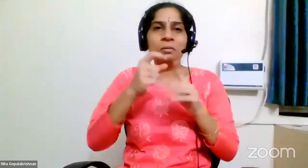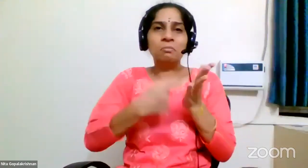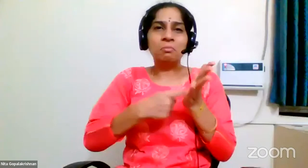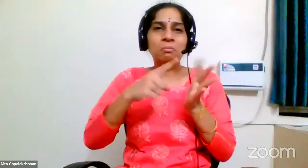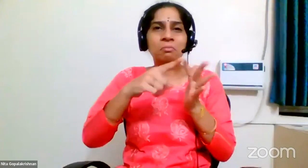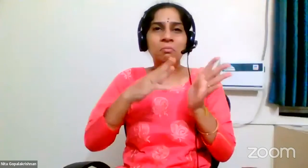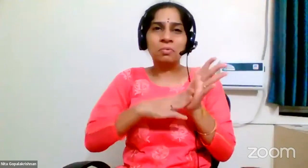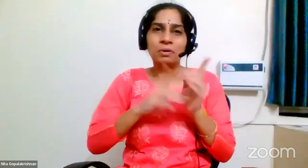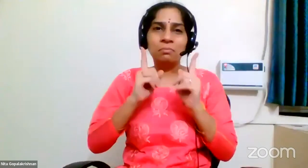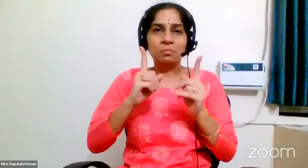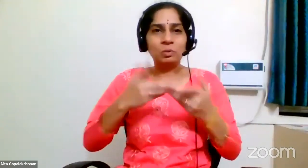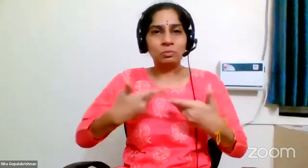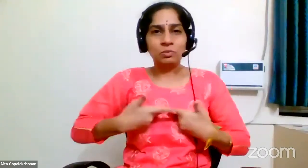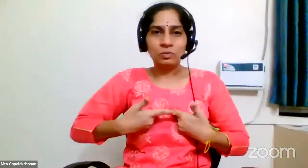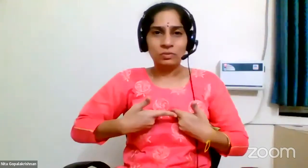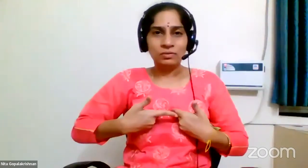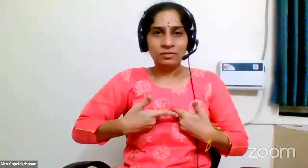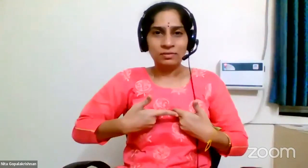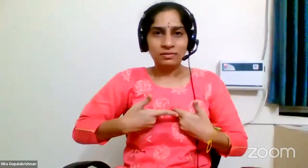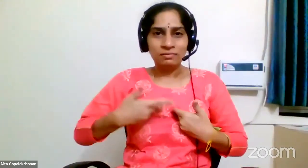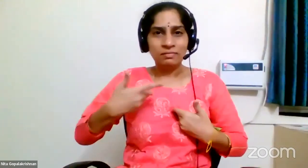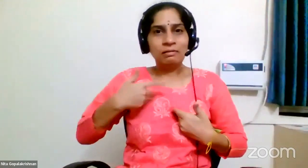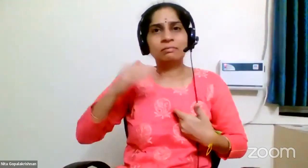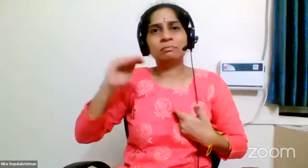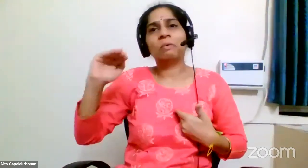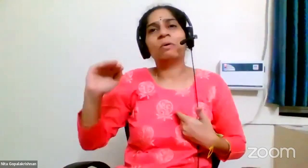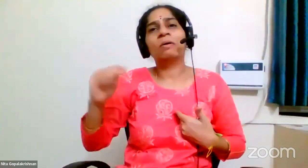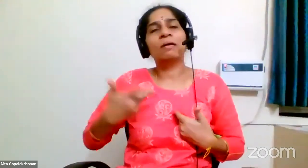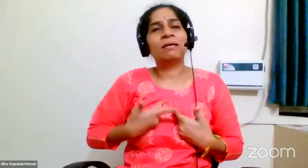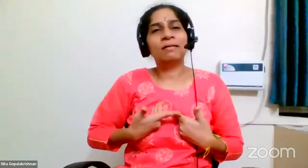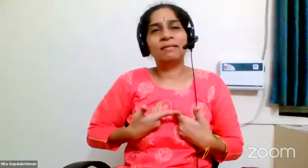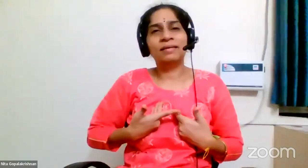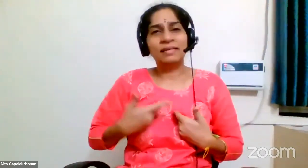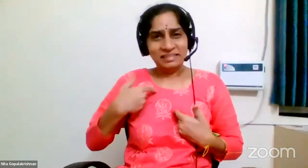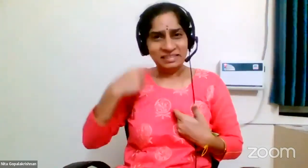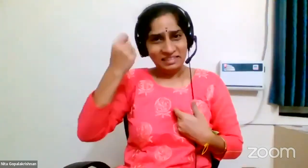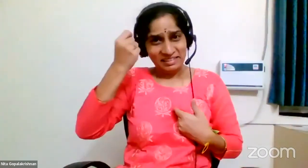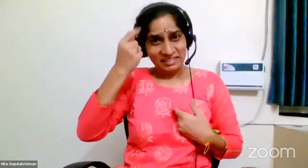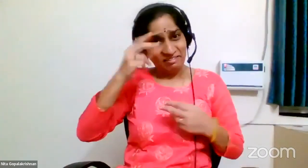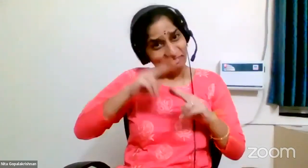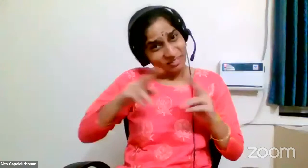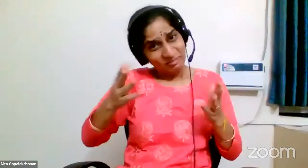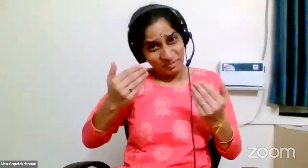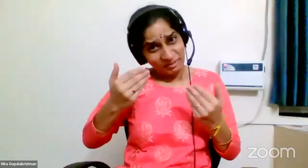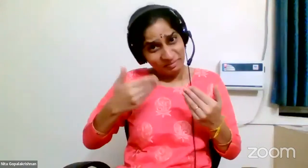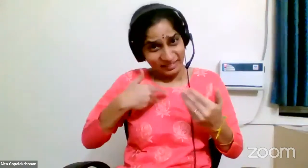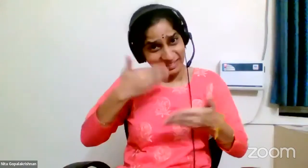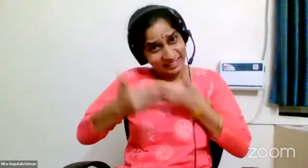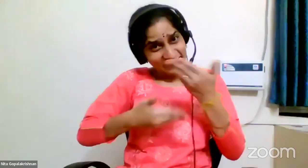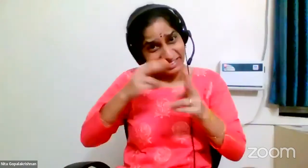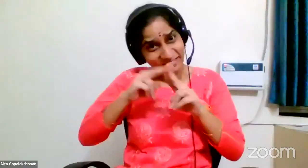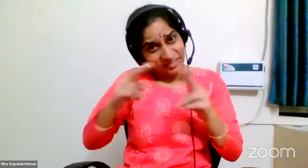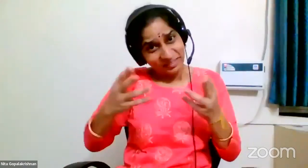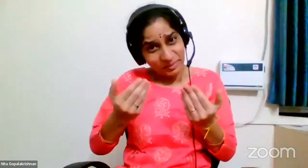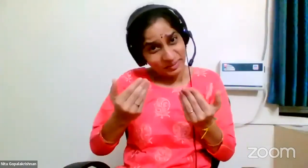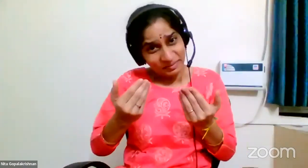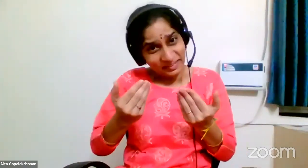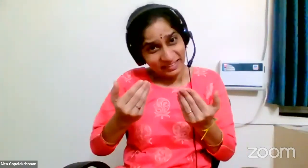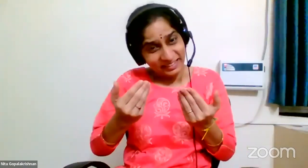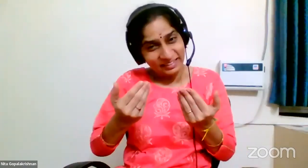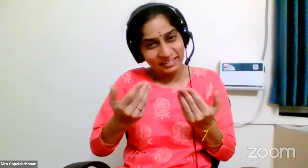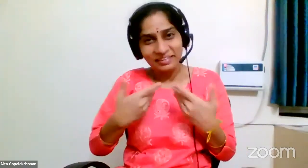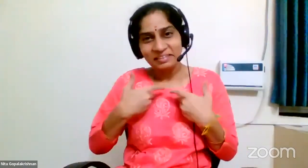कुछ जो है क्वेश्चंस ले लेते हैं और अगली क्लास में समझेंगे कि कर्म, अकर्म, विकर्म क्या है।